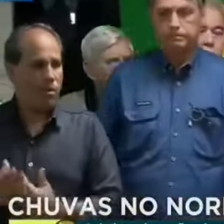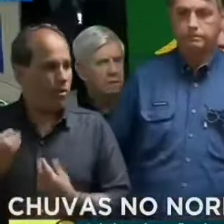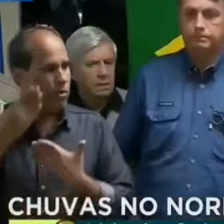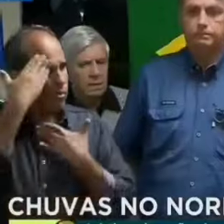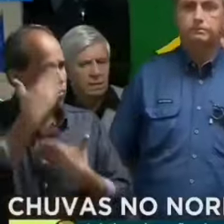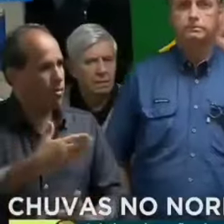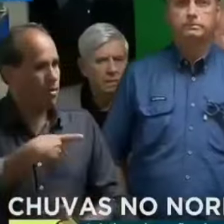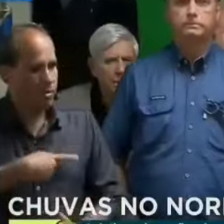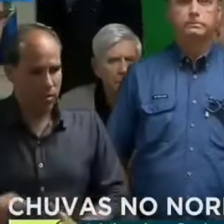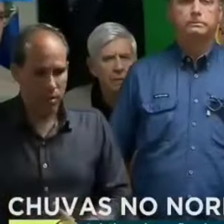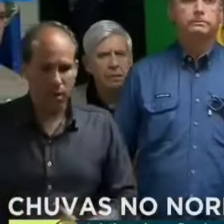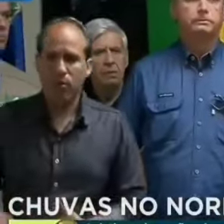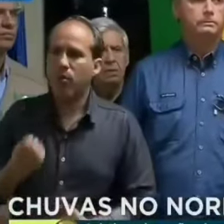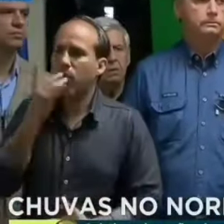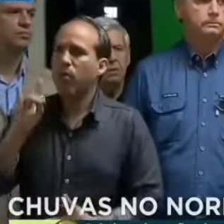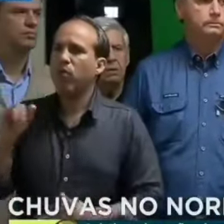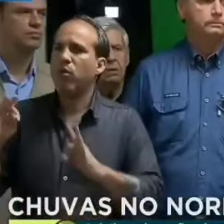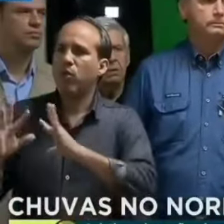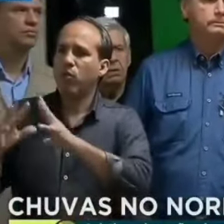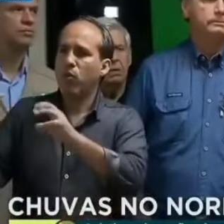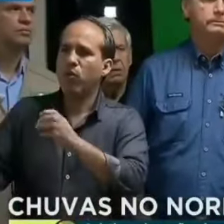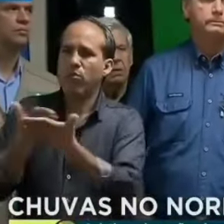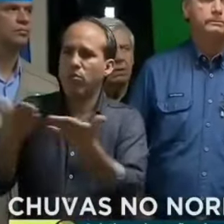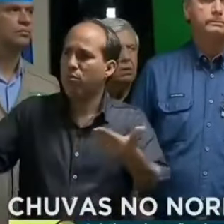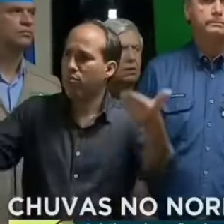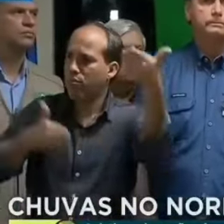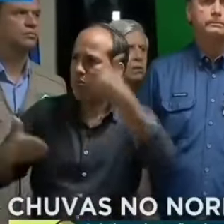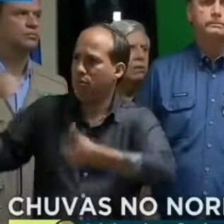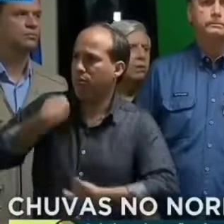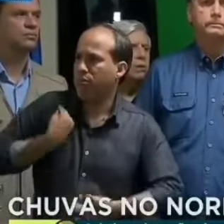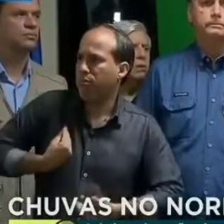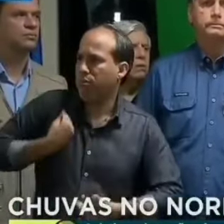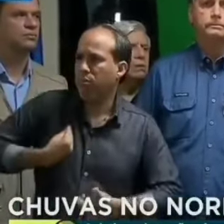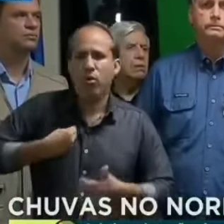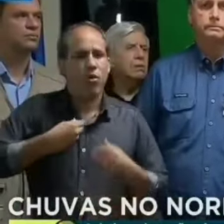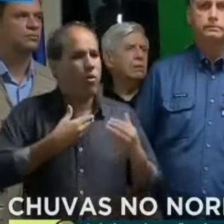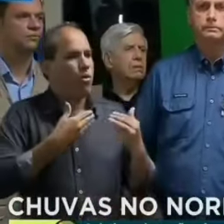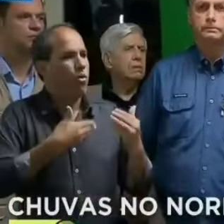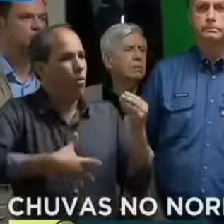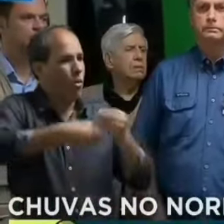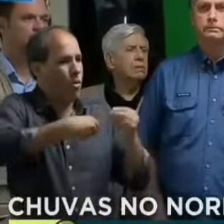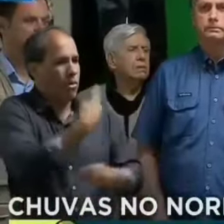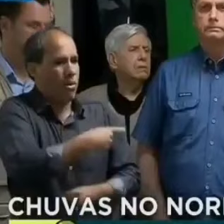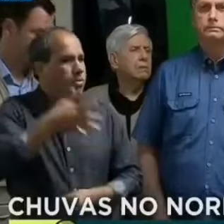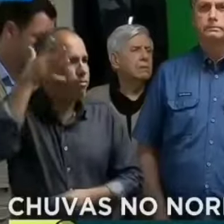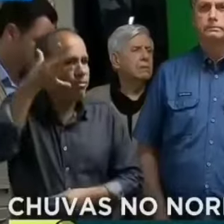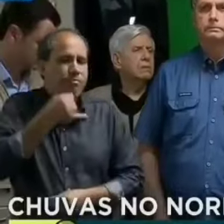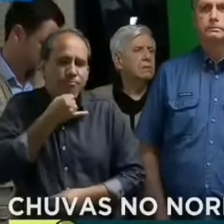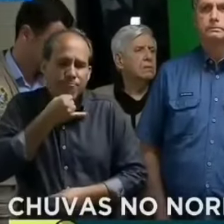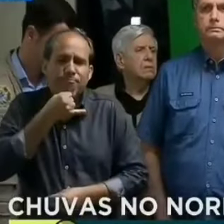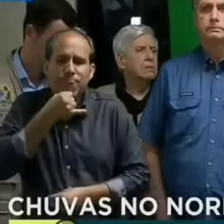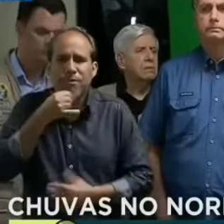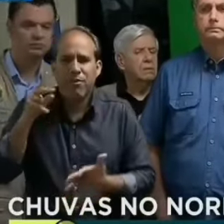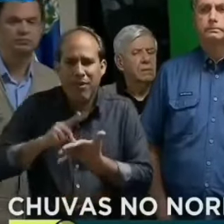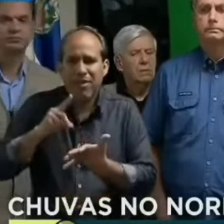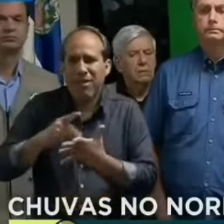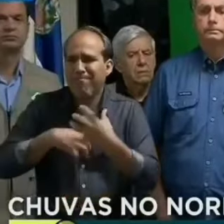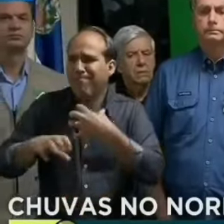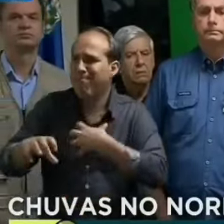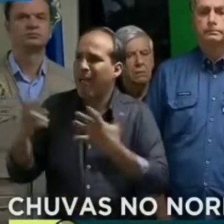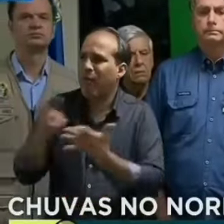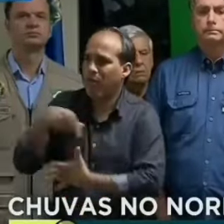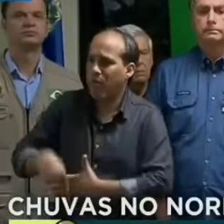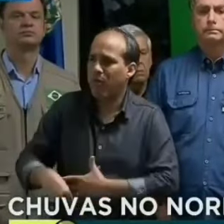Obrigado, presidente. Bom dia a todos. Obrigado pela presença. Reforçar a fala do presidente, no sentido de que a gente lamenta muito o que aconteceu aqui. Para